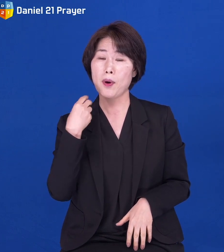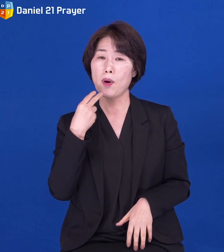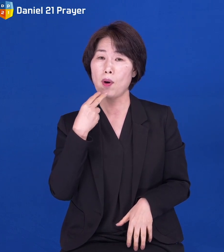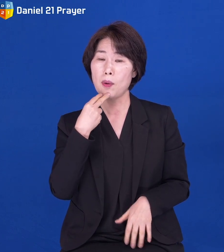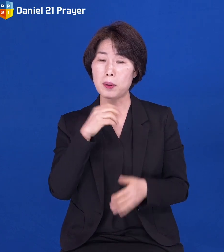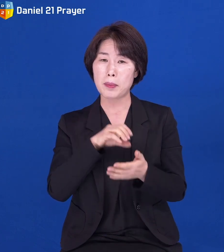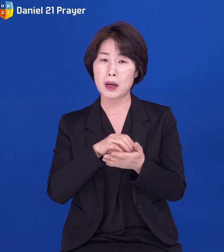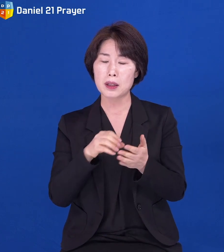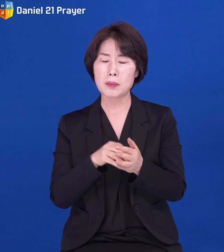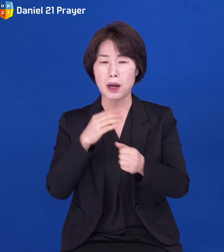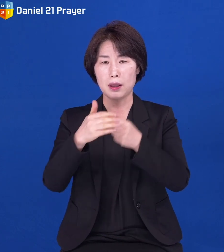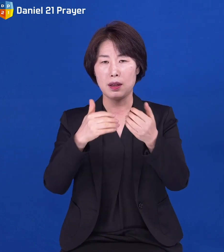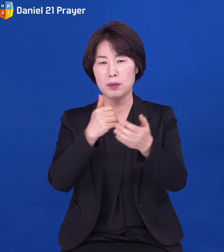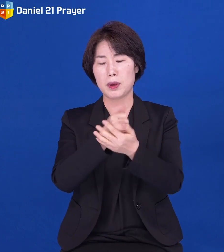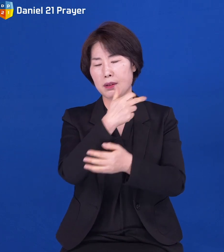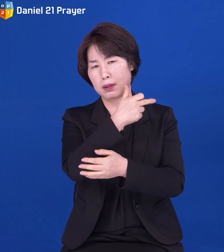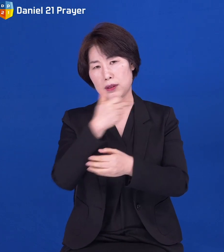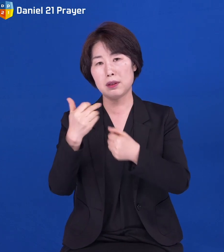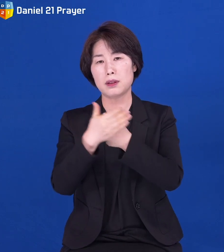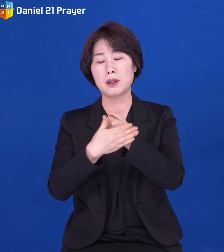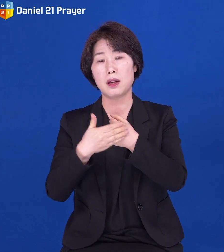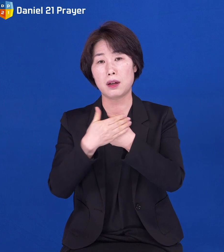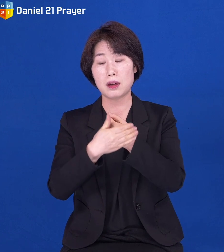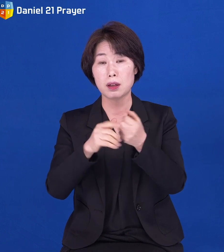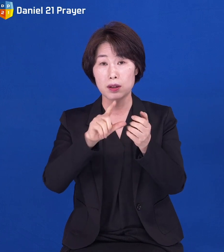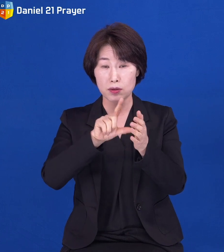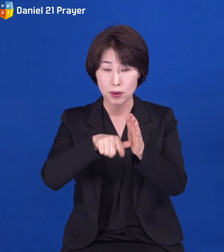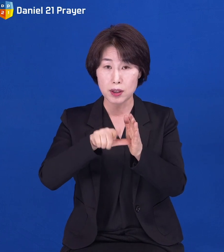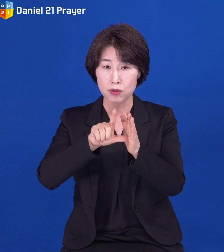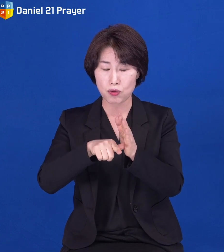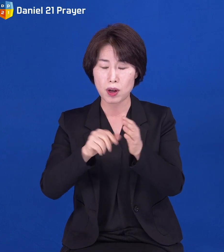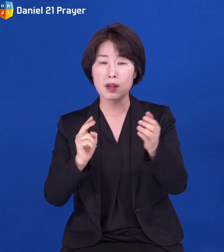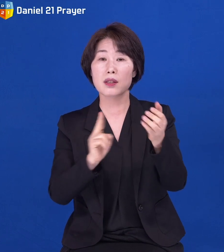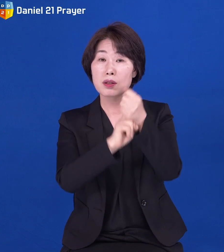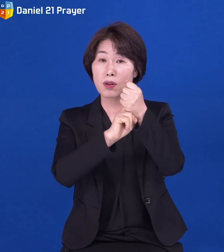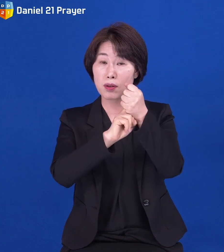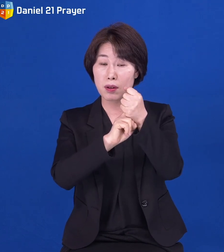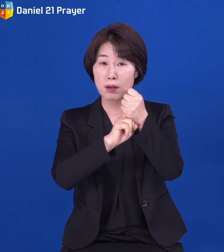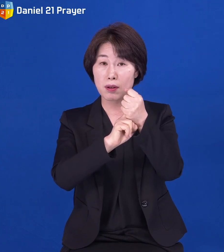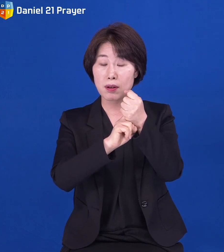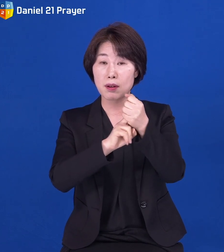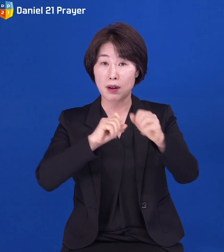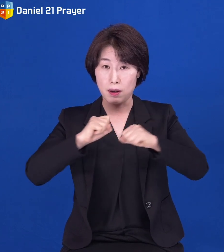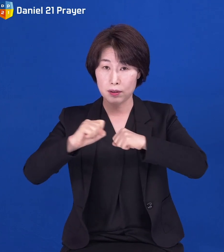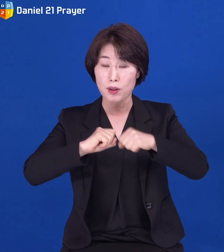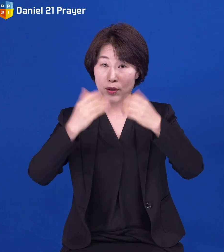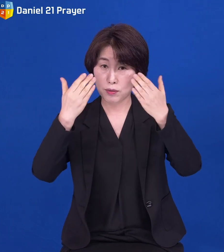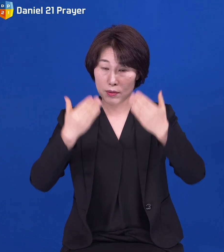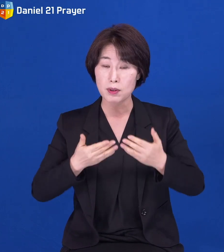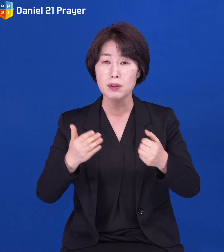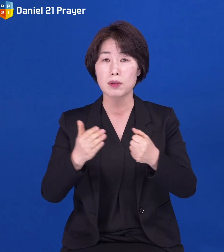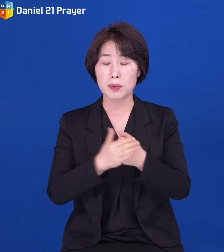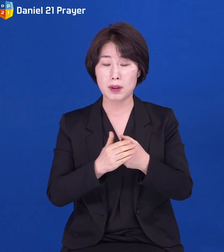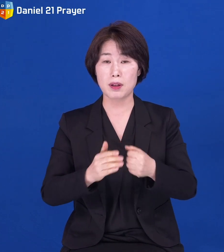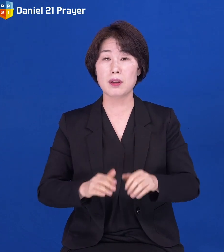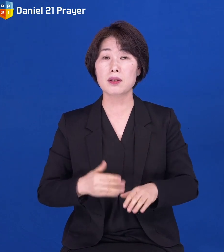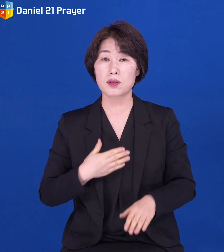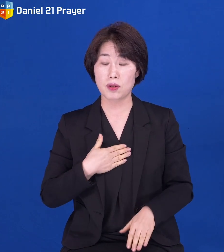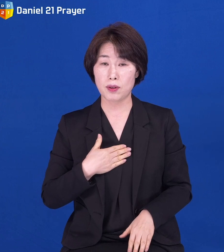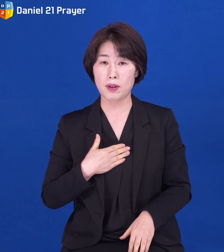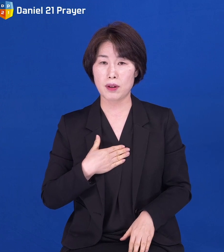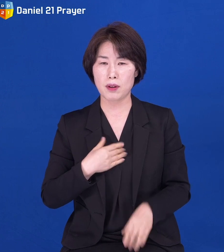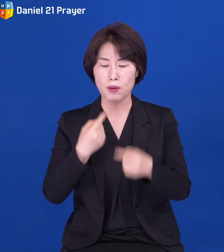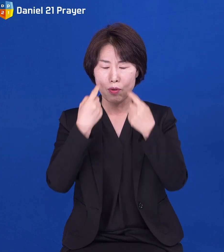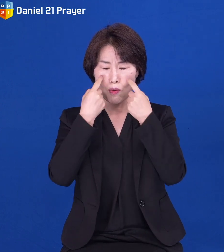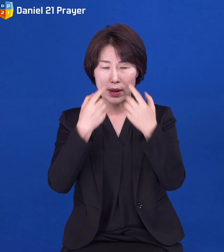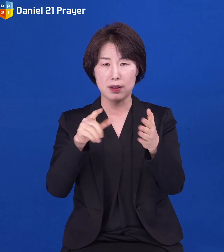때문에 하나님께서는 순간순간 기적을 만들어 주시잖아요. 여러분도 다 아시겠지만 정말 매 순간 저희에게 정말 확실한